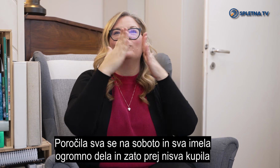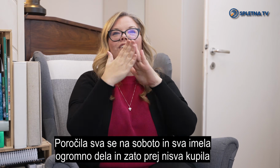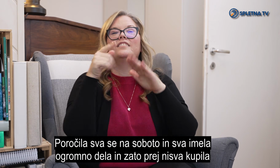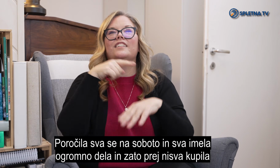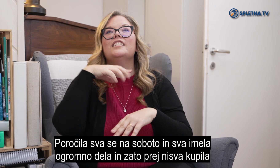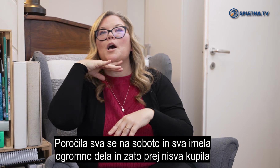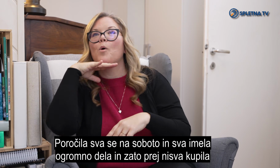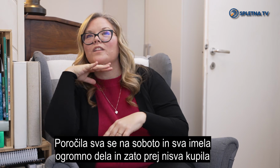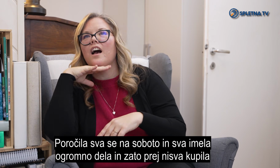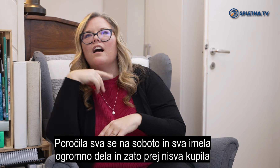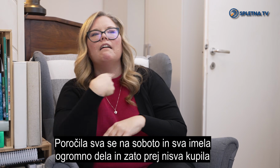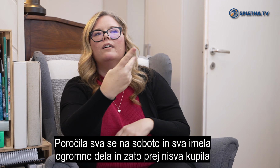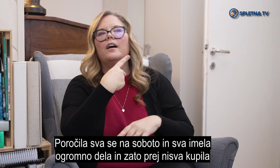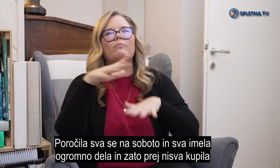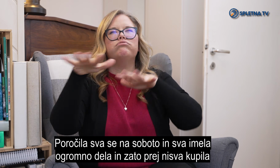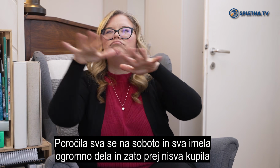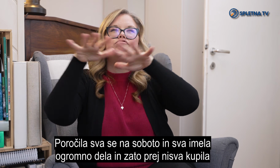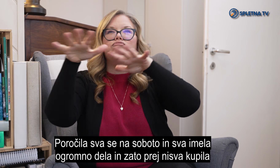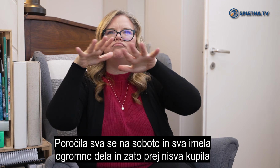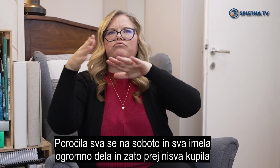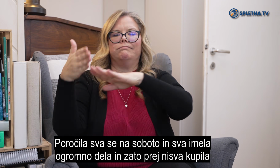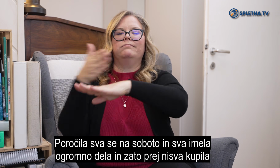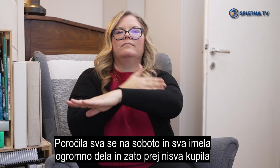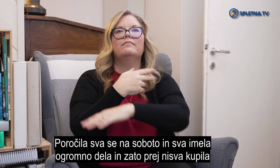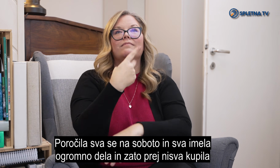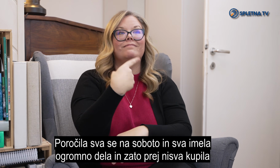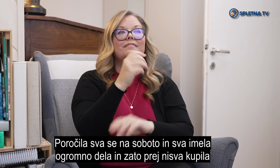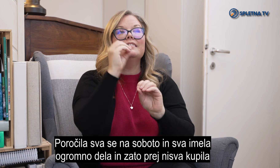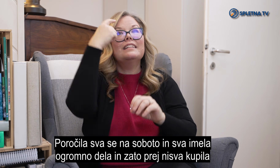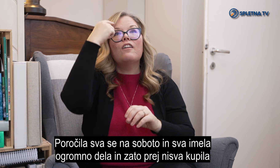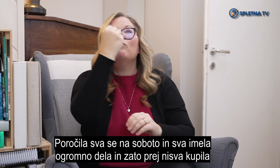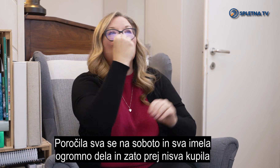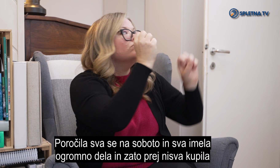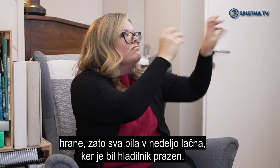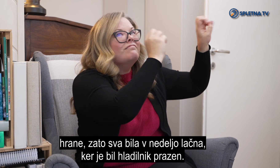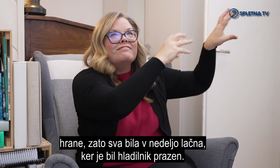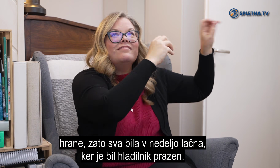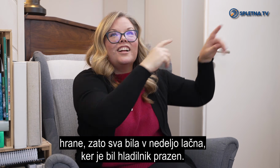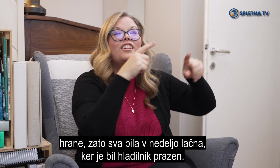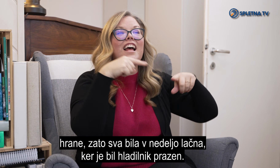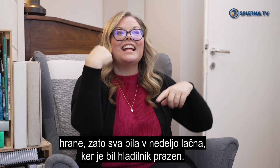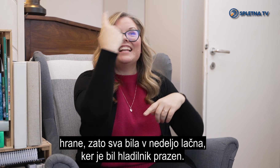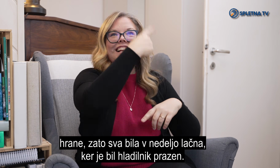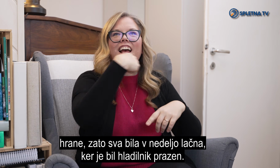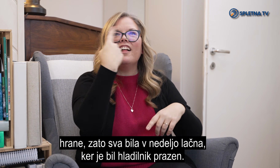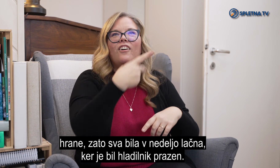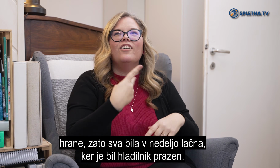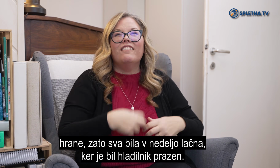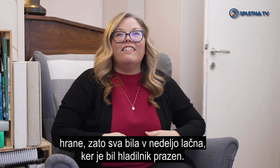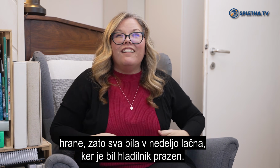Poročila sva se na soboto in sva imela ogromno dela. In zato prej nisva kupila hrane, zato sva bila v nedeljo lačna, ker je bil